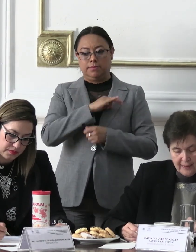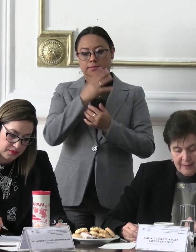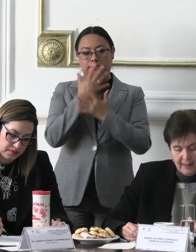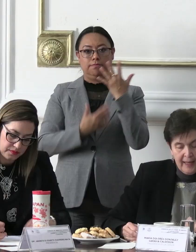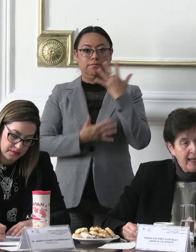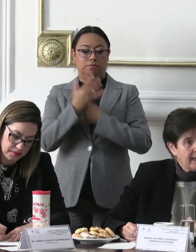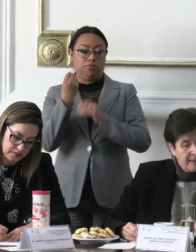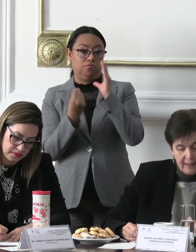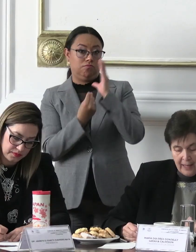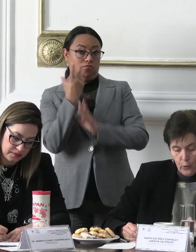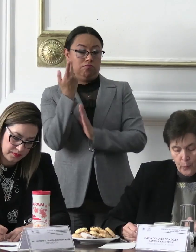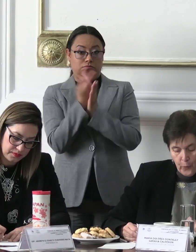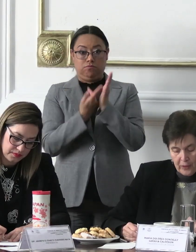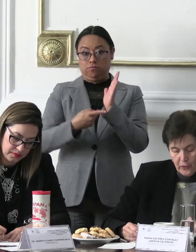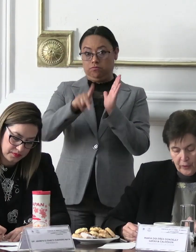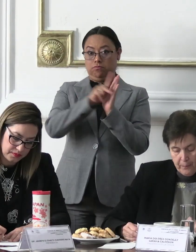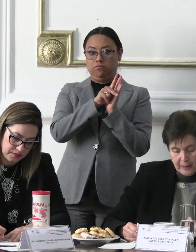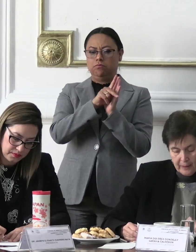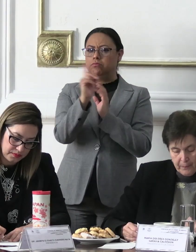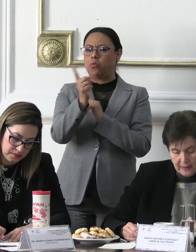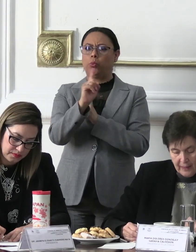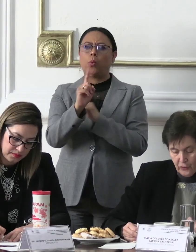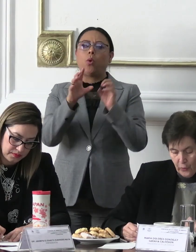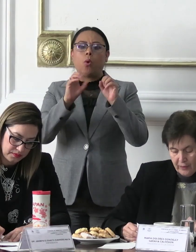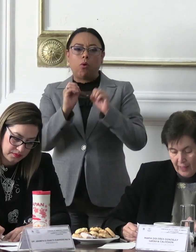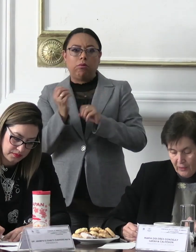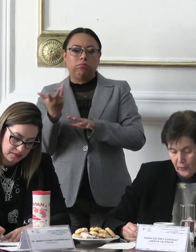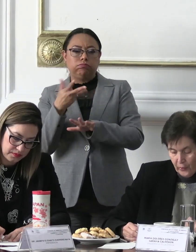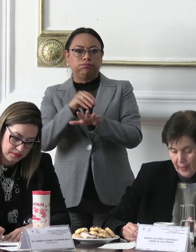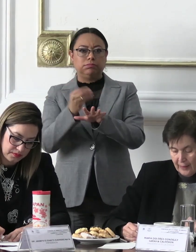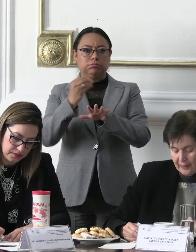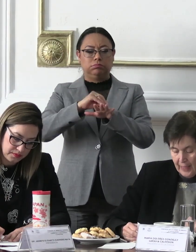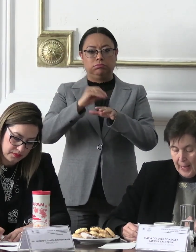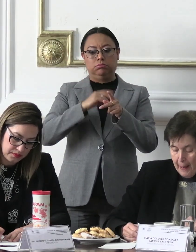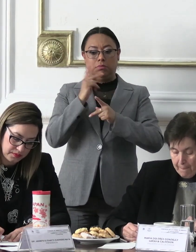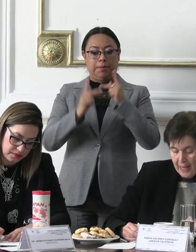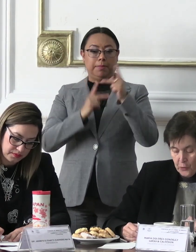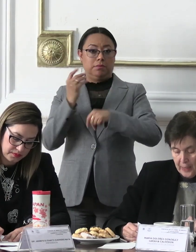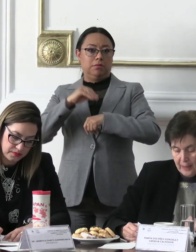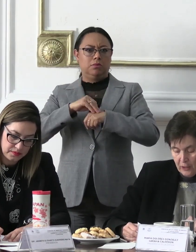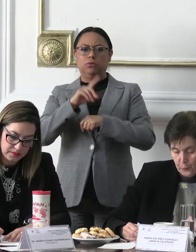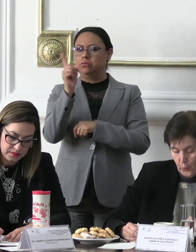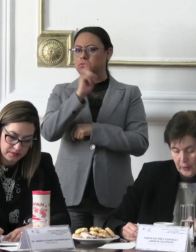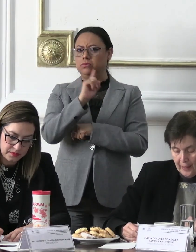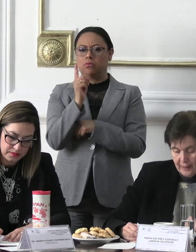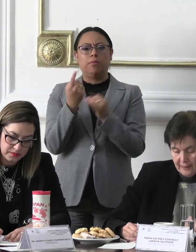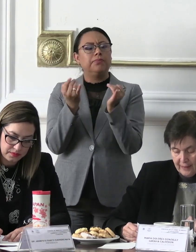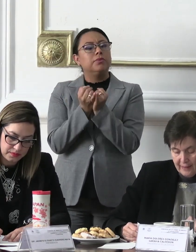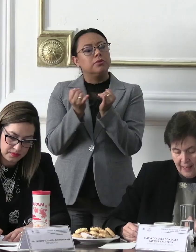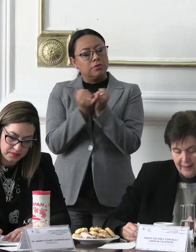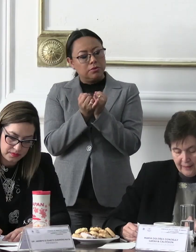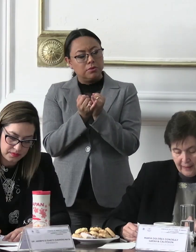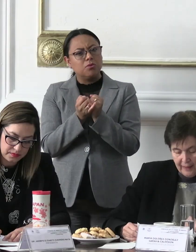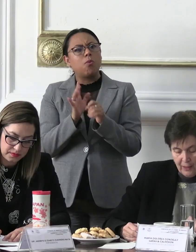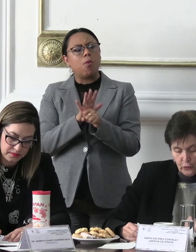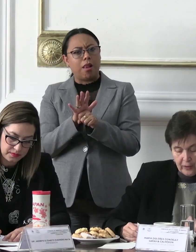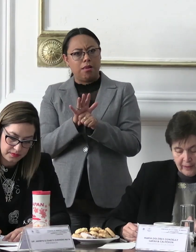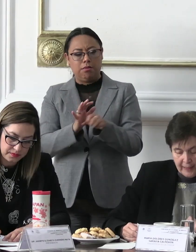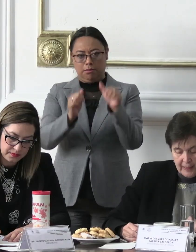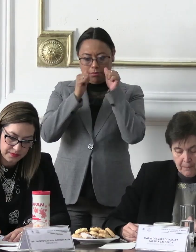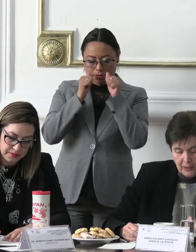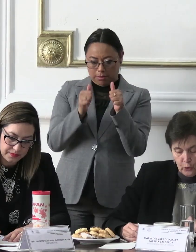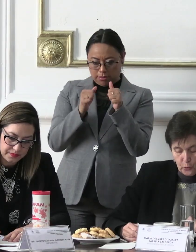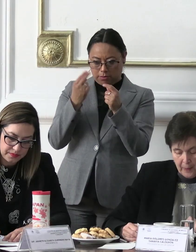nuevas plazas ni la incorporación de prestaciones adicionales. Más bien responde a la necesidad de atender